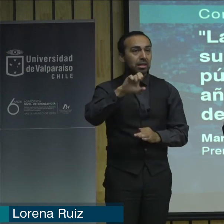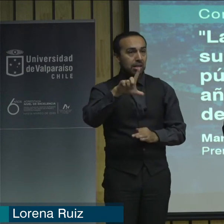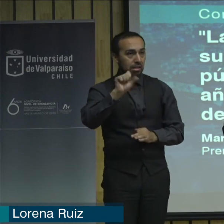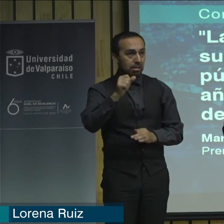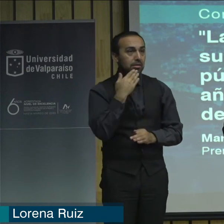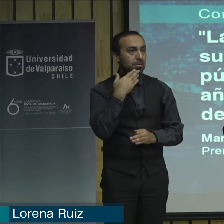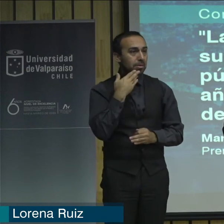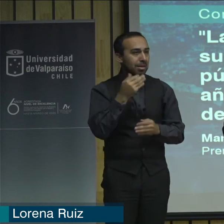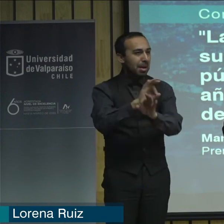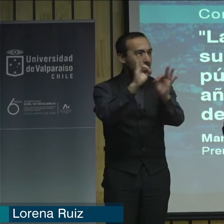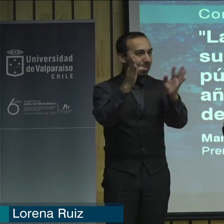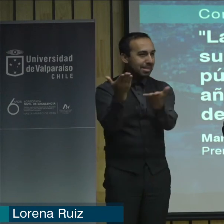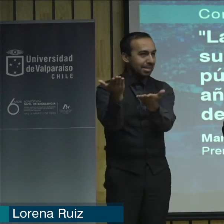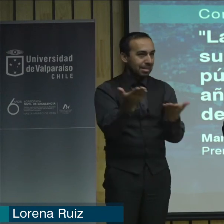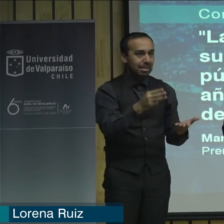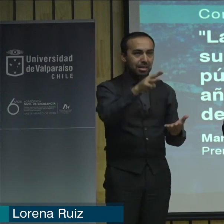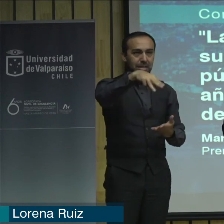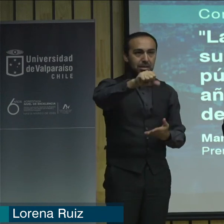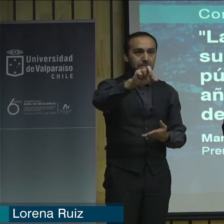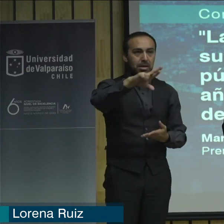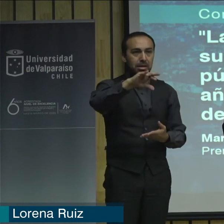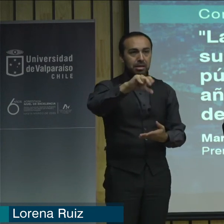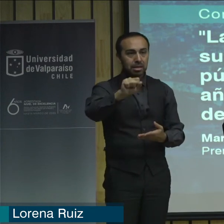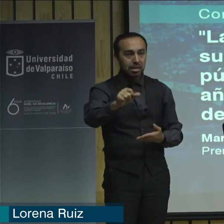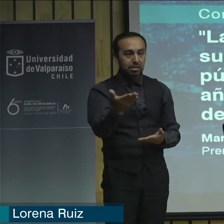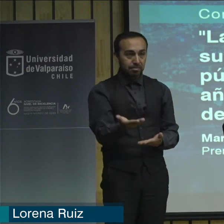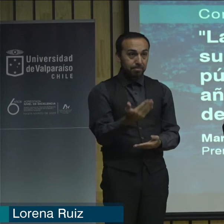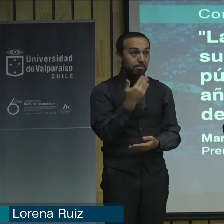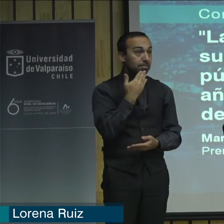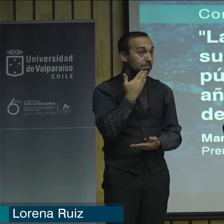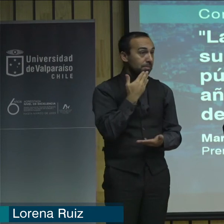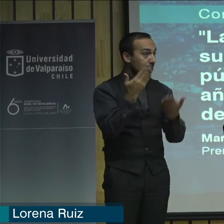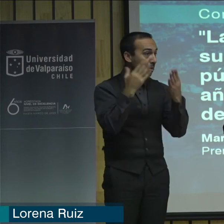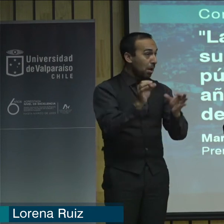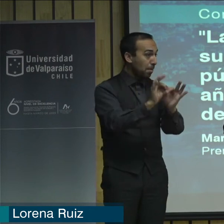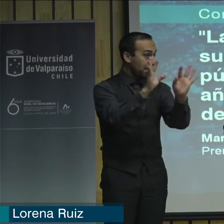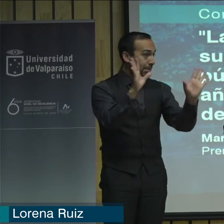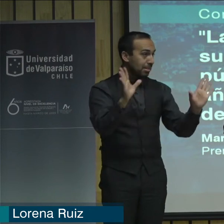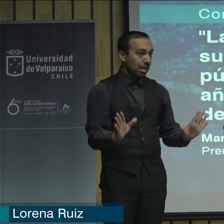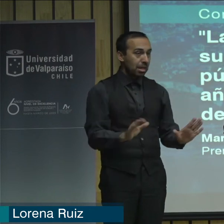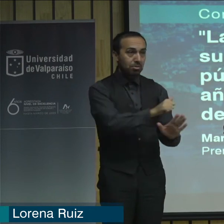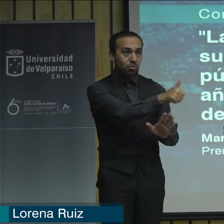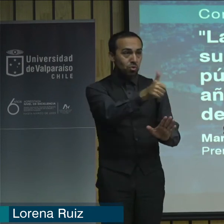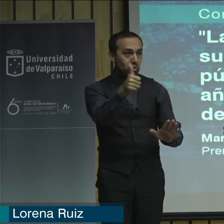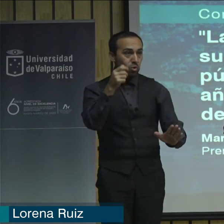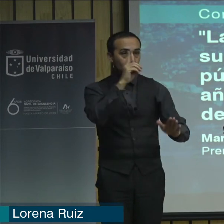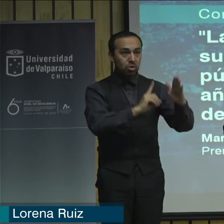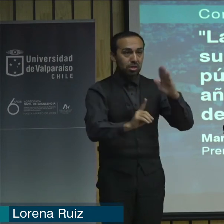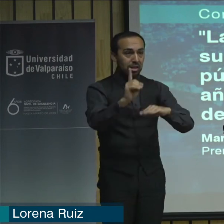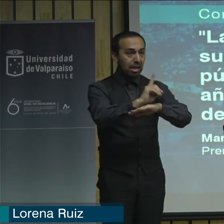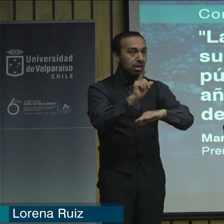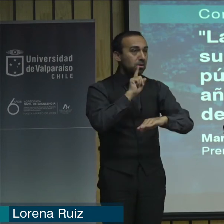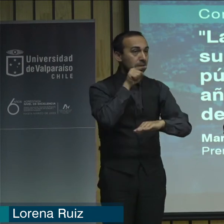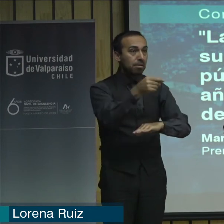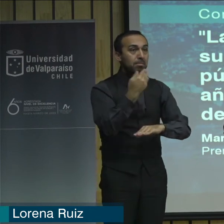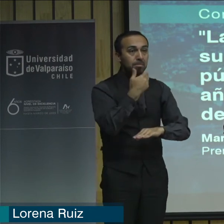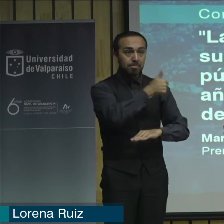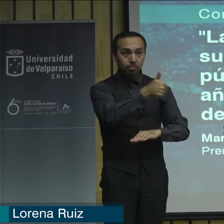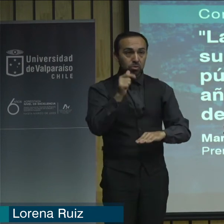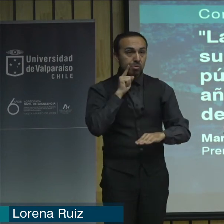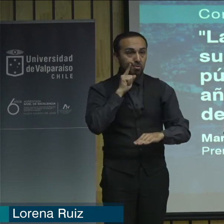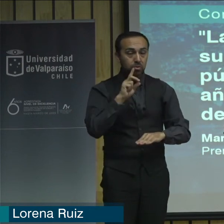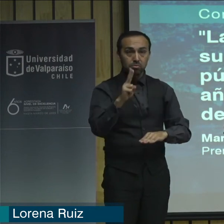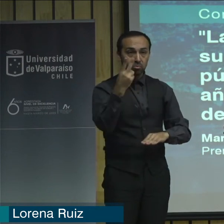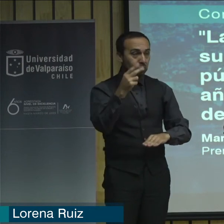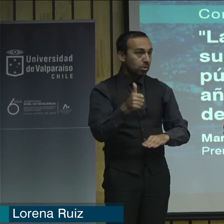nuestra invitada especial María Olivia monje saludamos de modo especial a los decanos y decanos presentes vicerrectores y